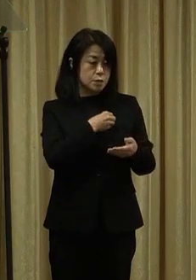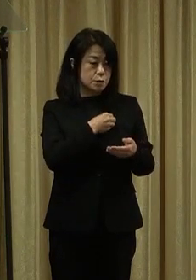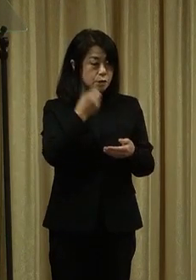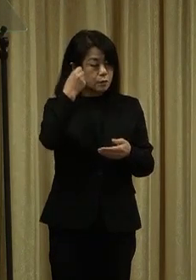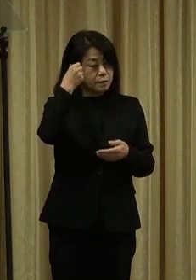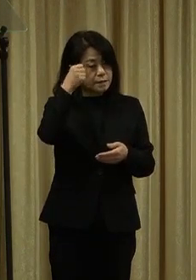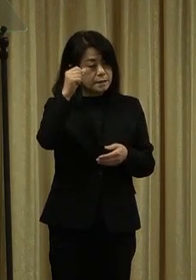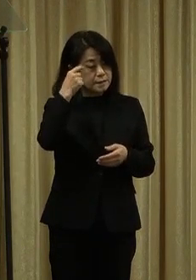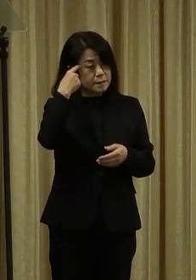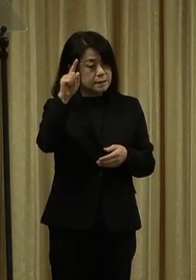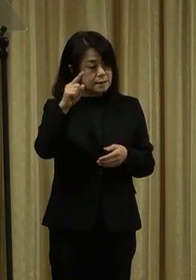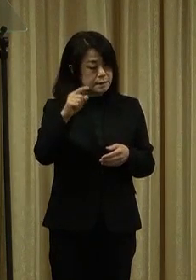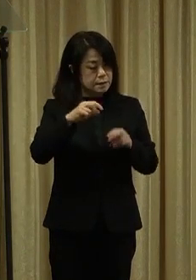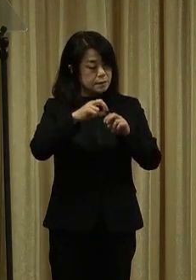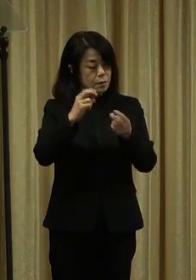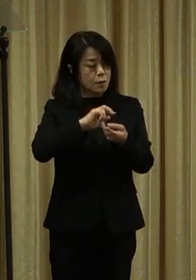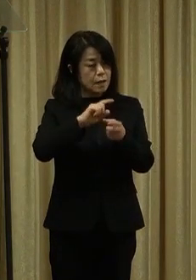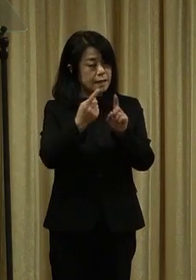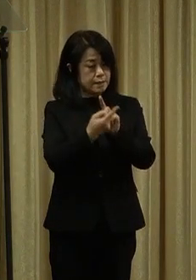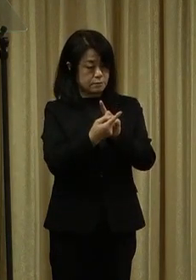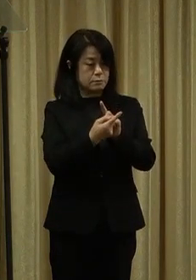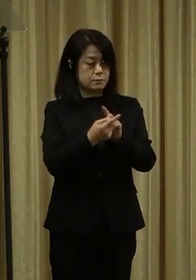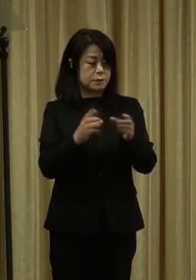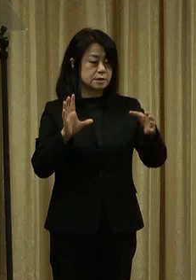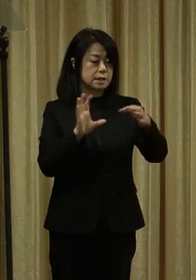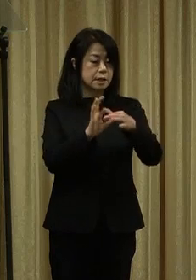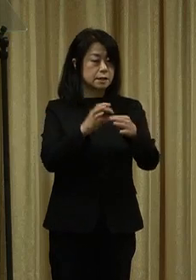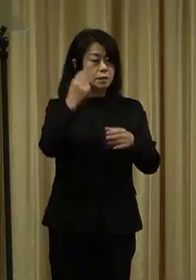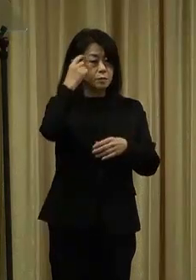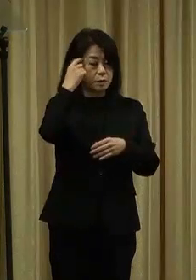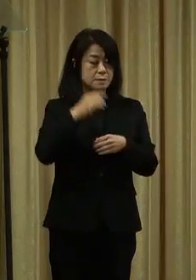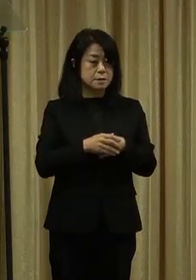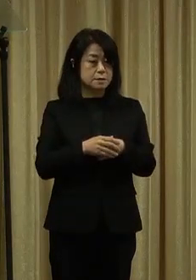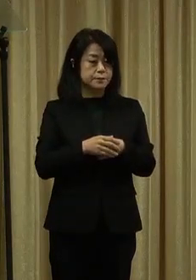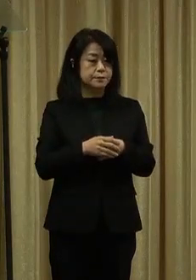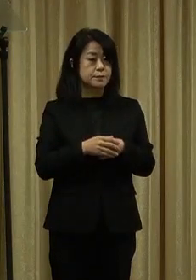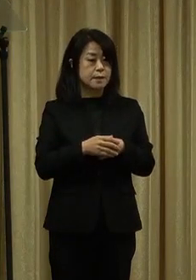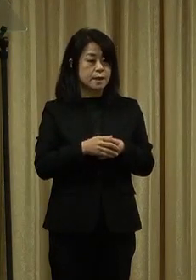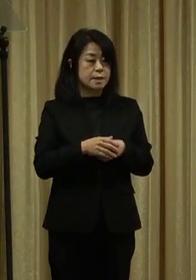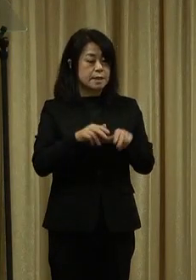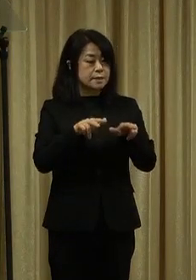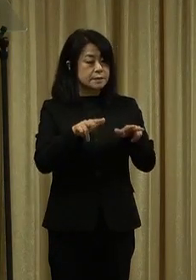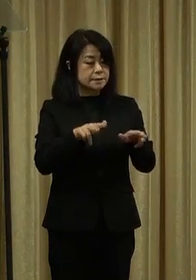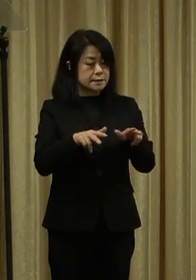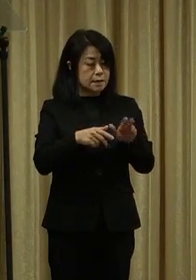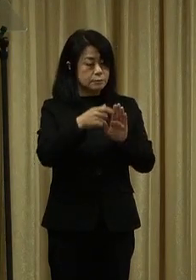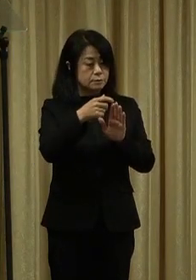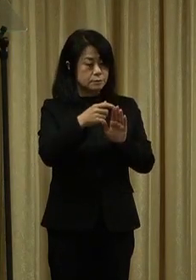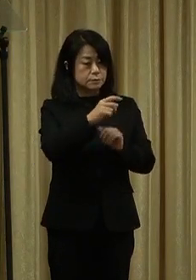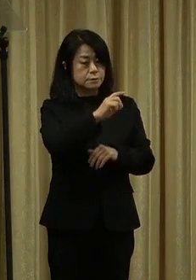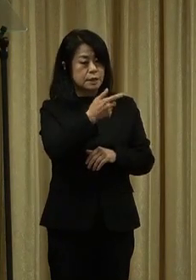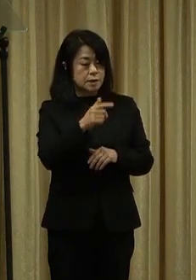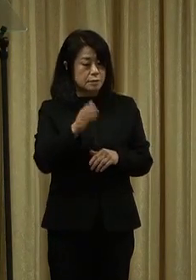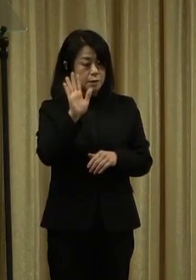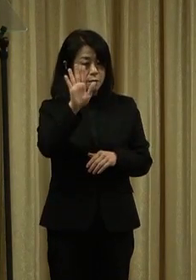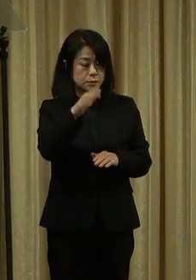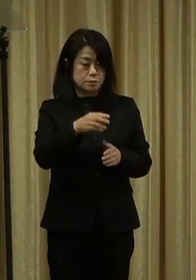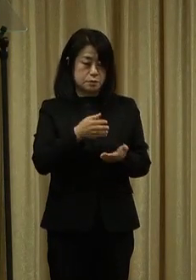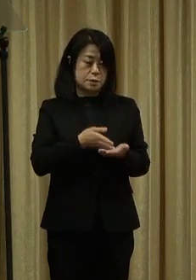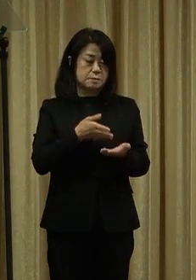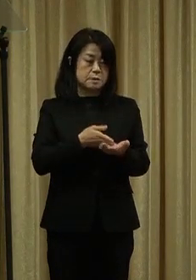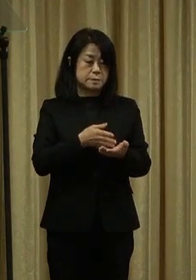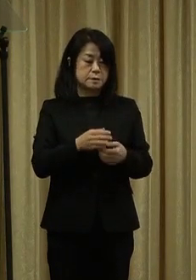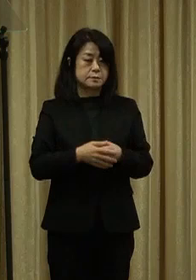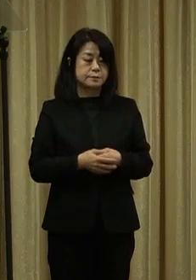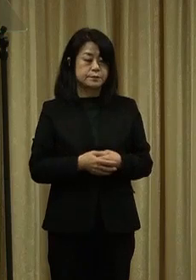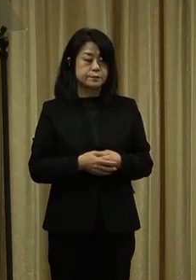ったと考えており意義があったと考えます。個別テーマごとの施策設計図については後ほどこれもご説明いたします。